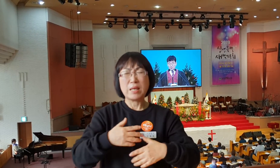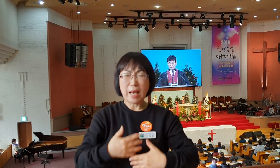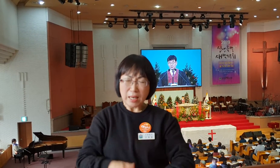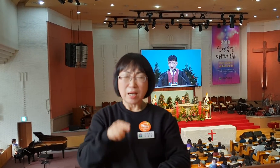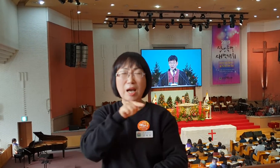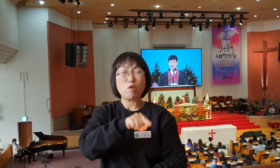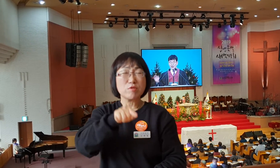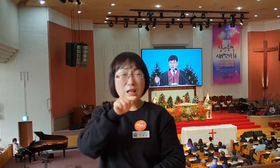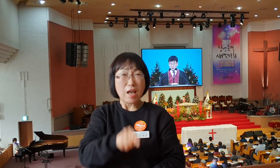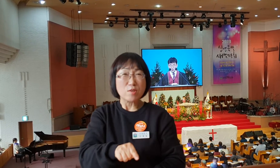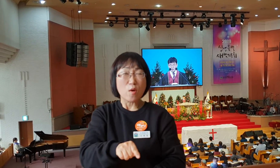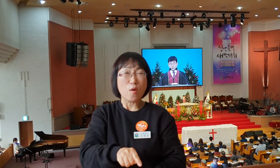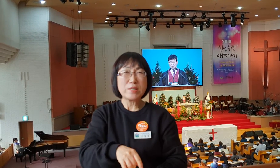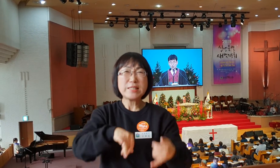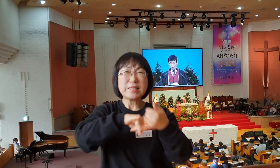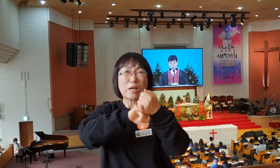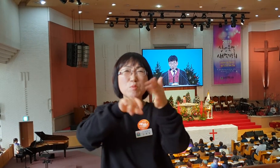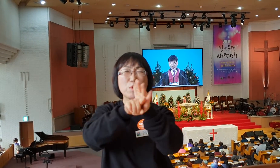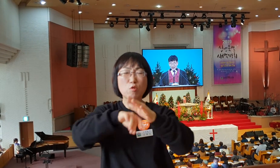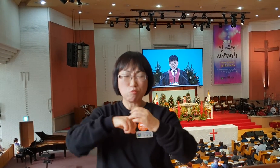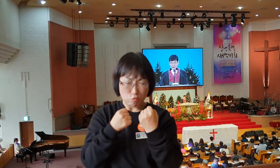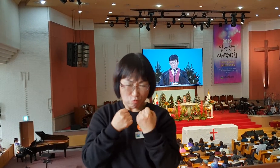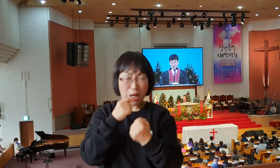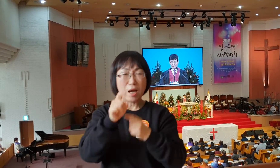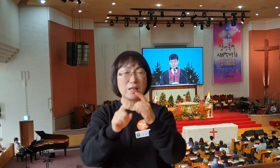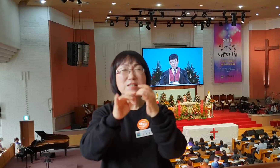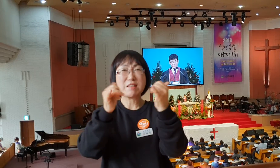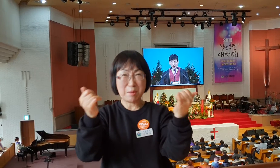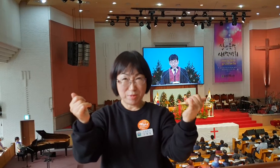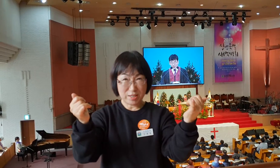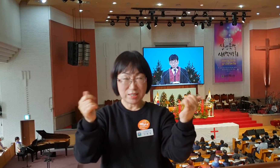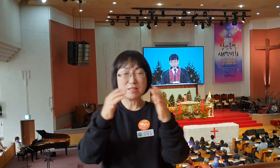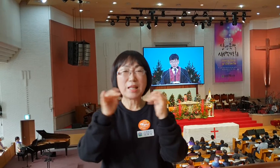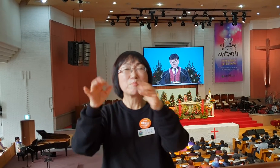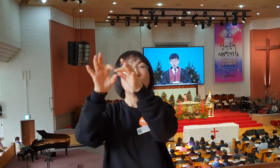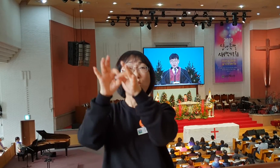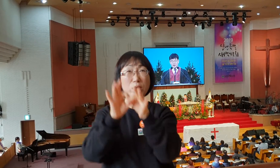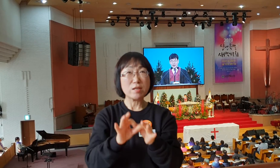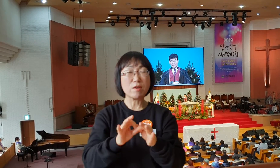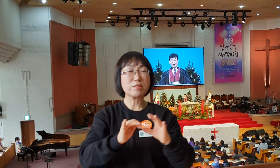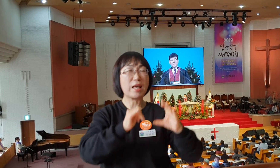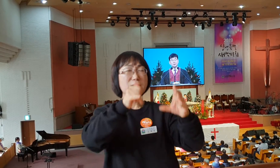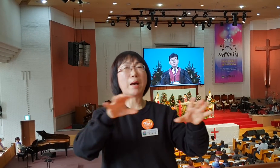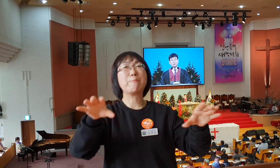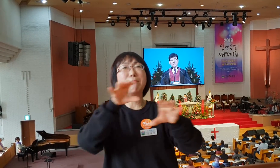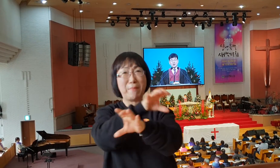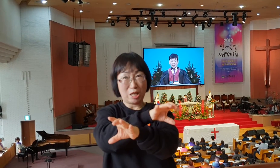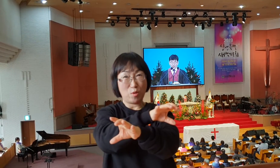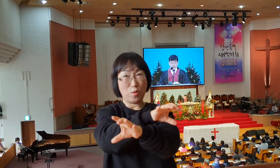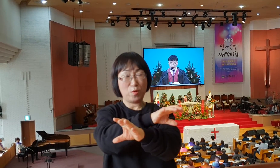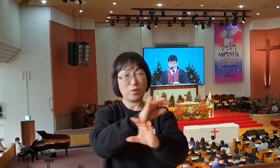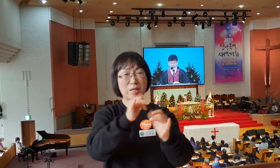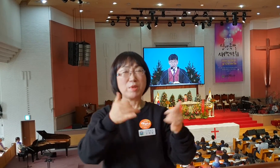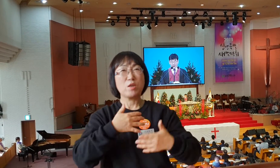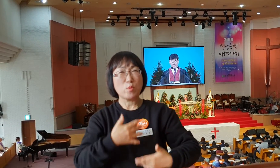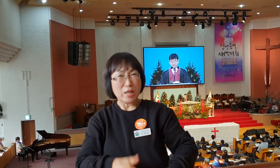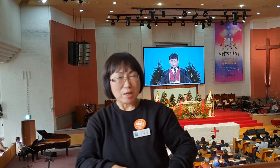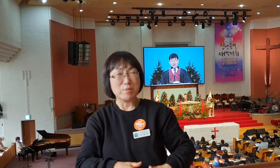가운데도 이 약속을 믿고 순종하며 나가는 사람들 그 사람들을 통해서 세상을 바뀌어요 이 사람들은